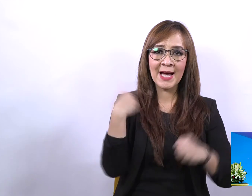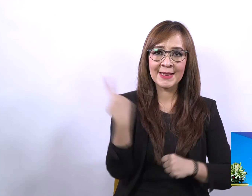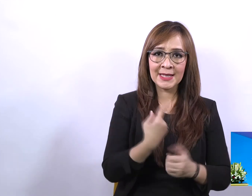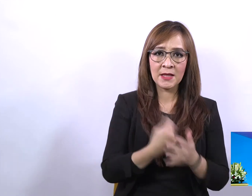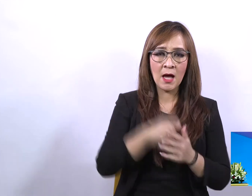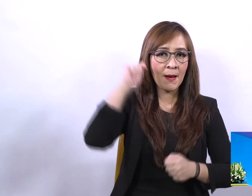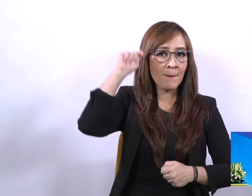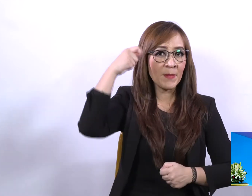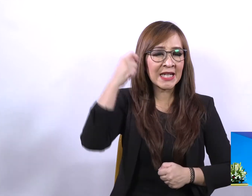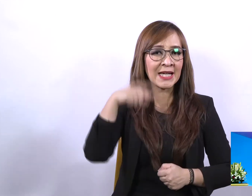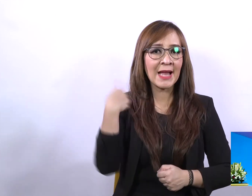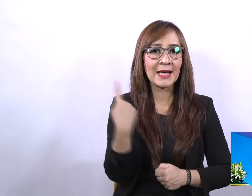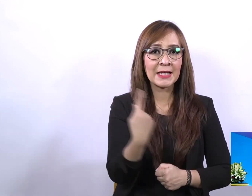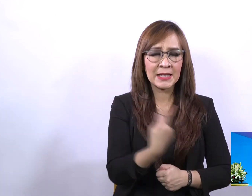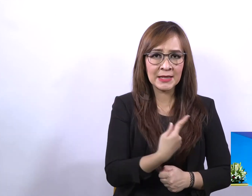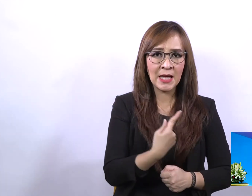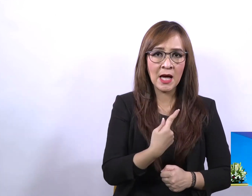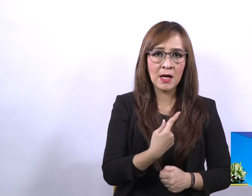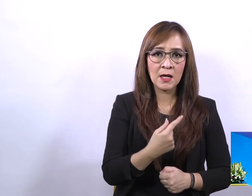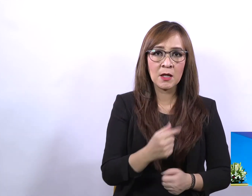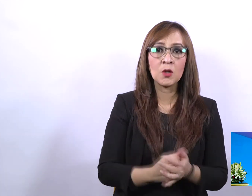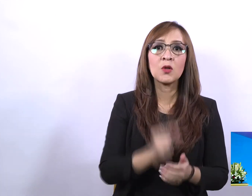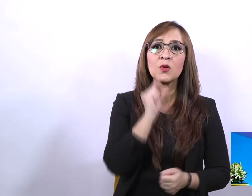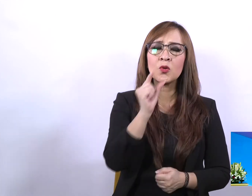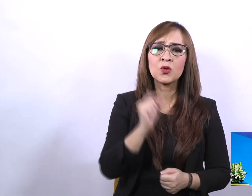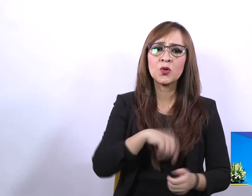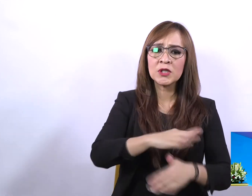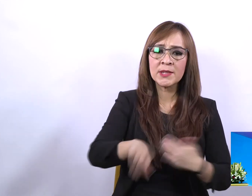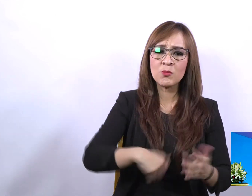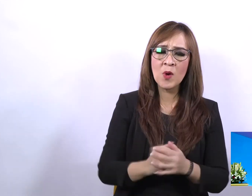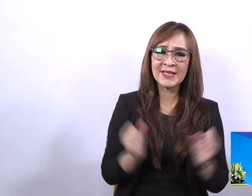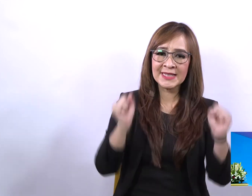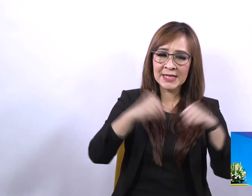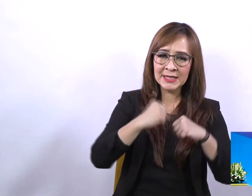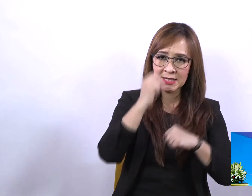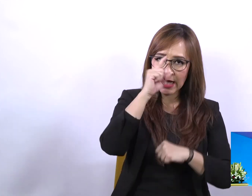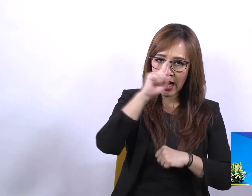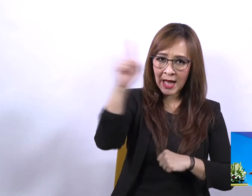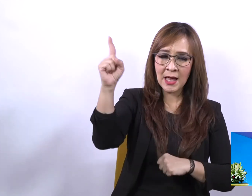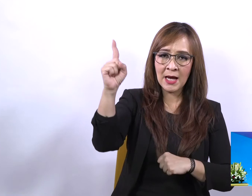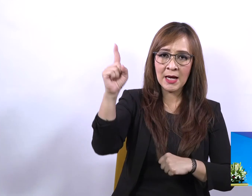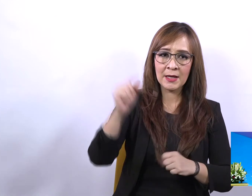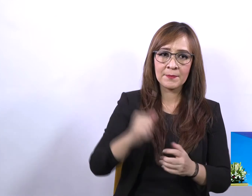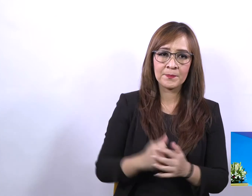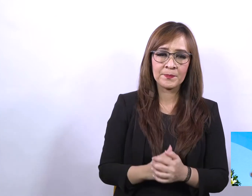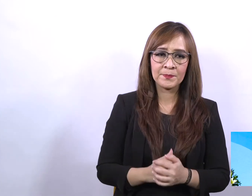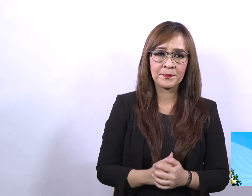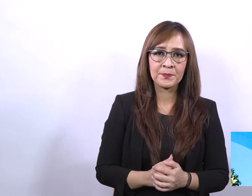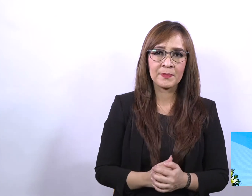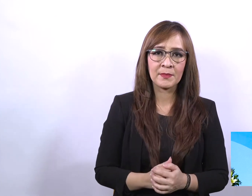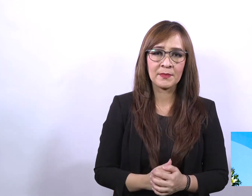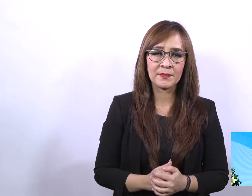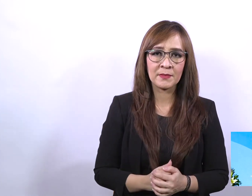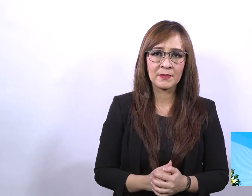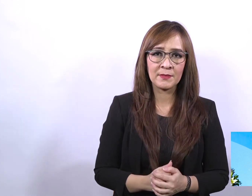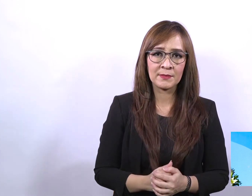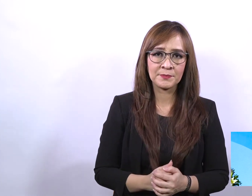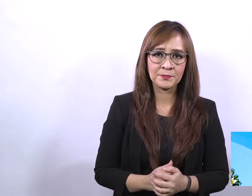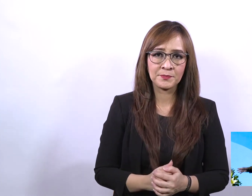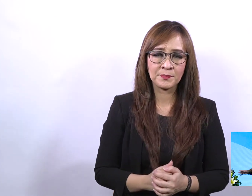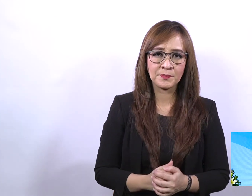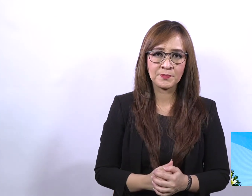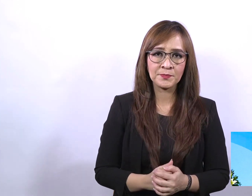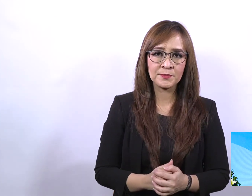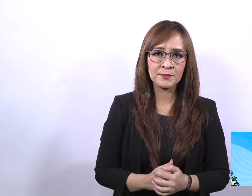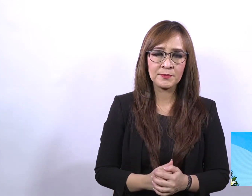itulah yang mengingatkan kita akan selalu janji Allah Kudus telah memampukan kita untuk berkata tidak pada dosa dan mengambil kapal untuk berubah